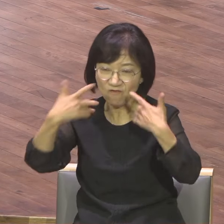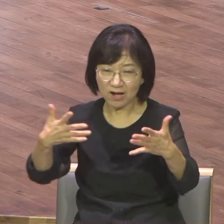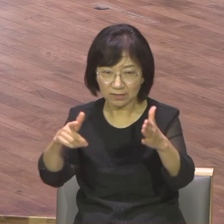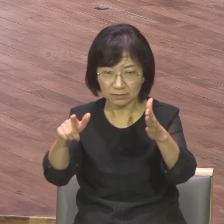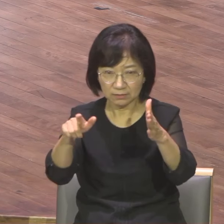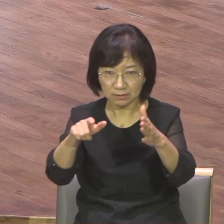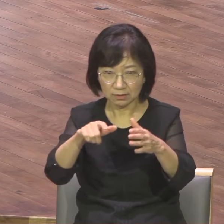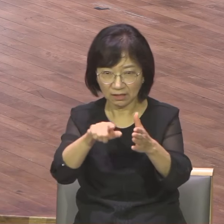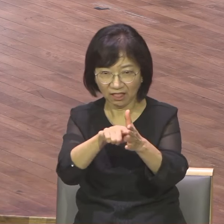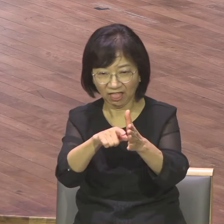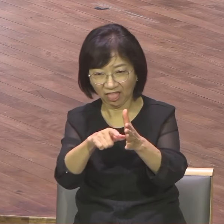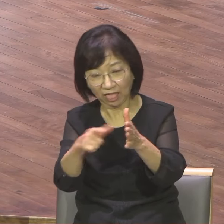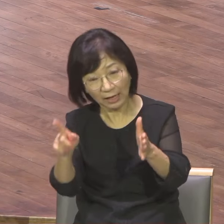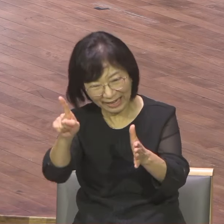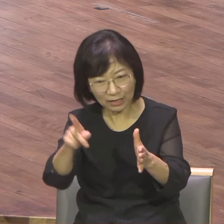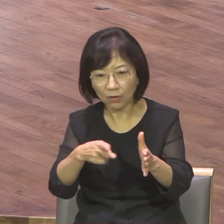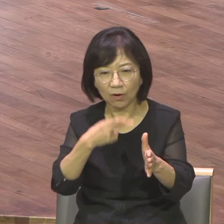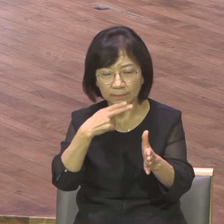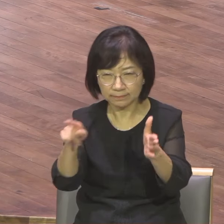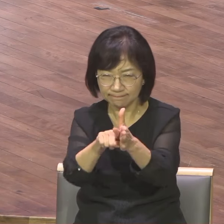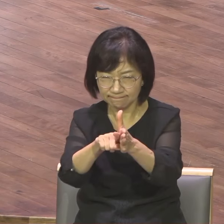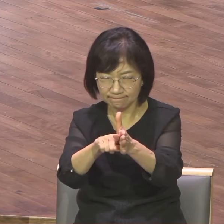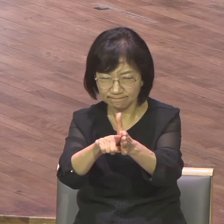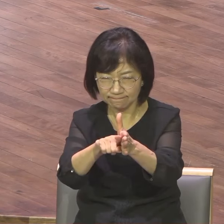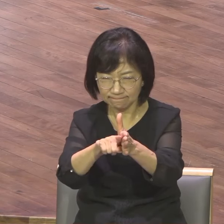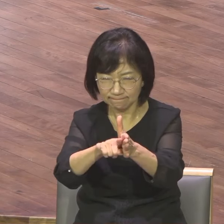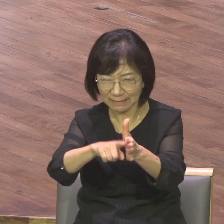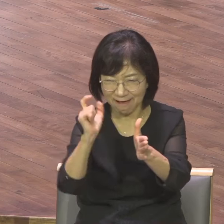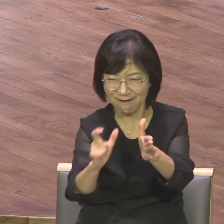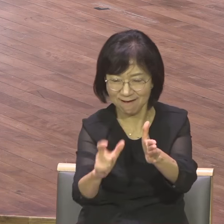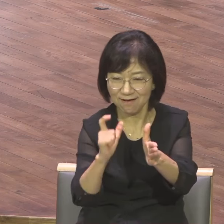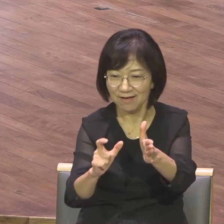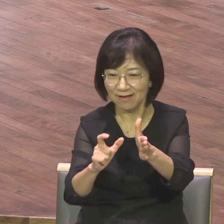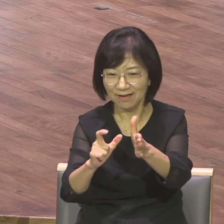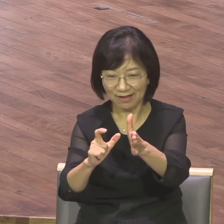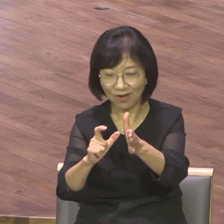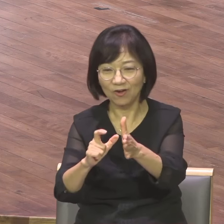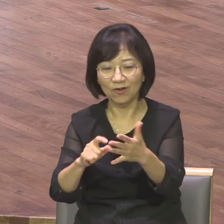확고부동. 흔들림이 없어.